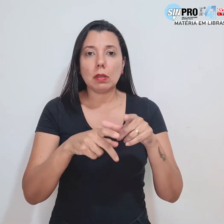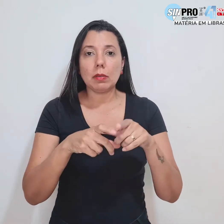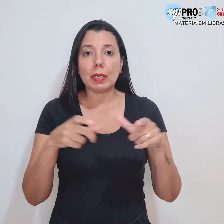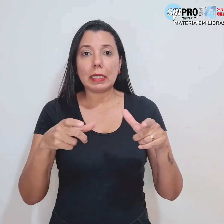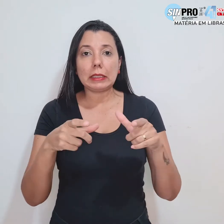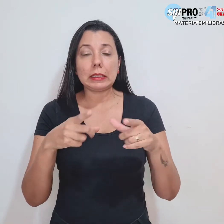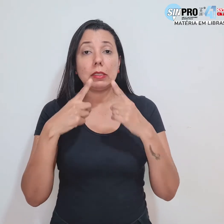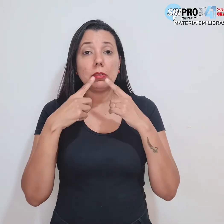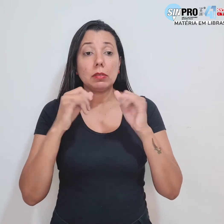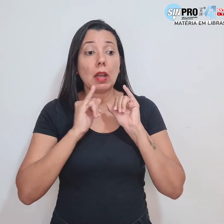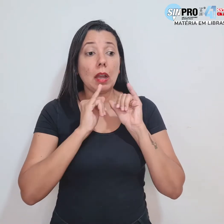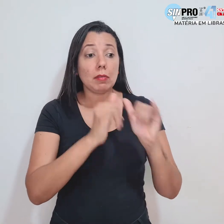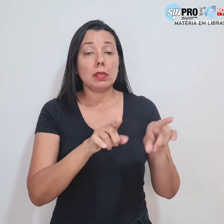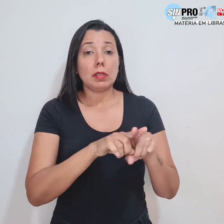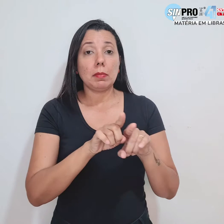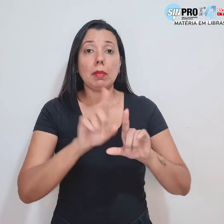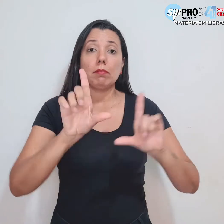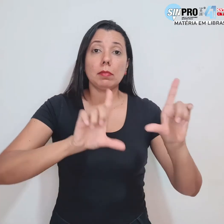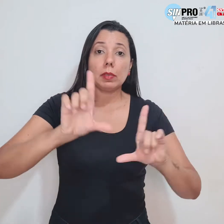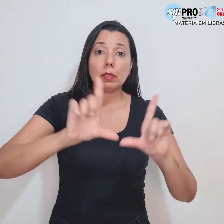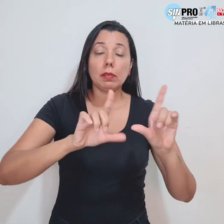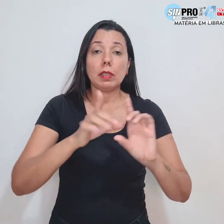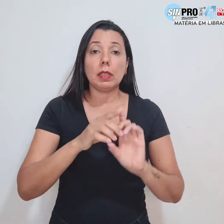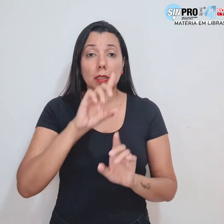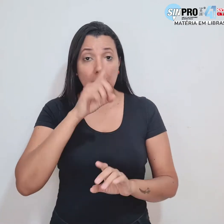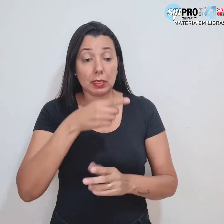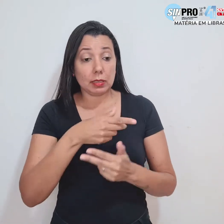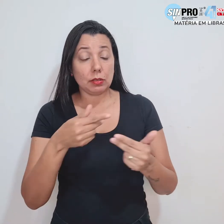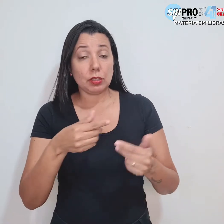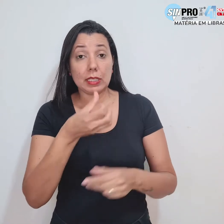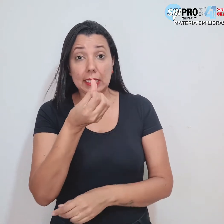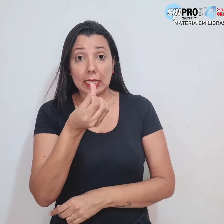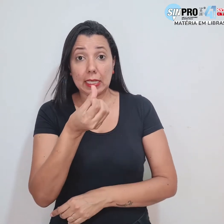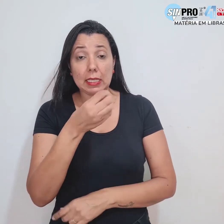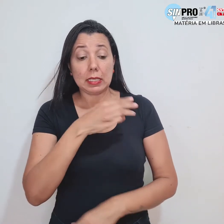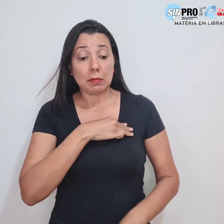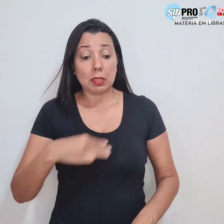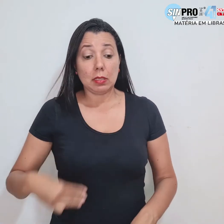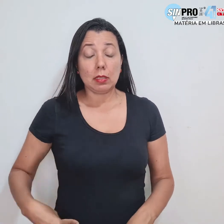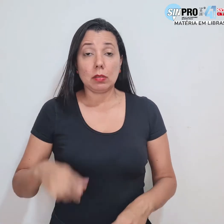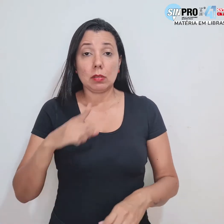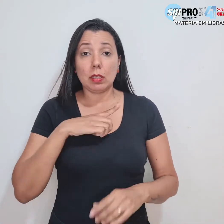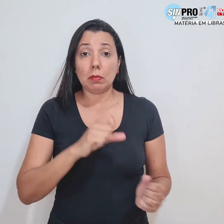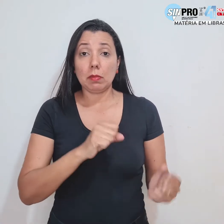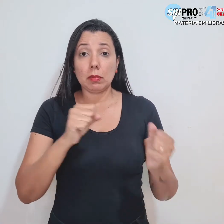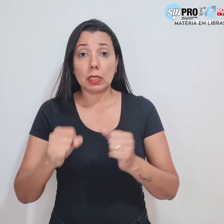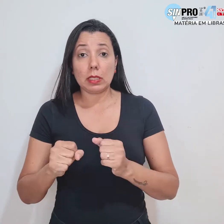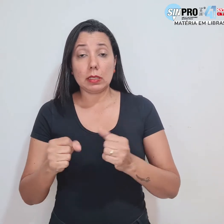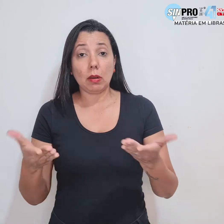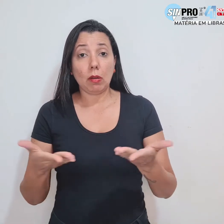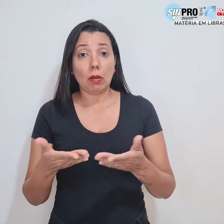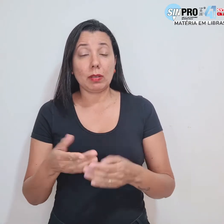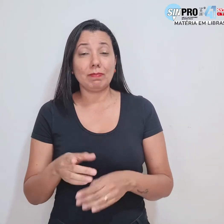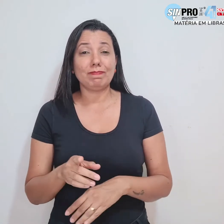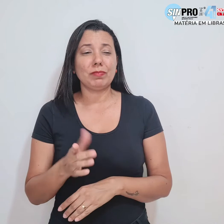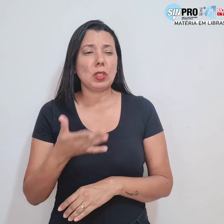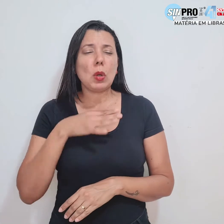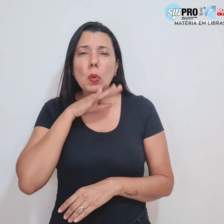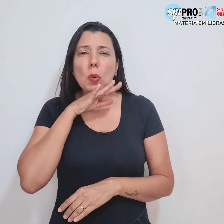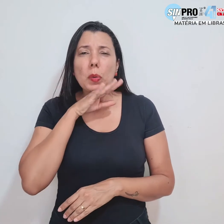Sem grandes alardes pela mídia comercial, a deliberação de 6 ministros tem potencial para impactar negativamente a